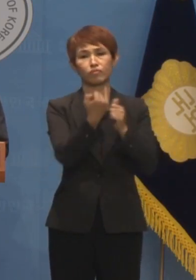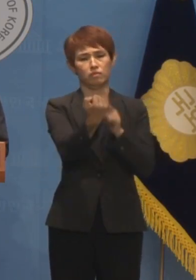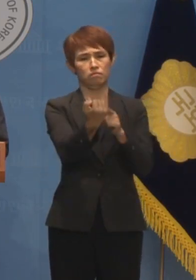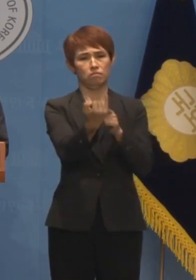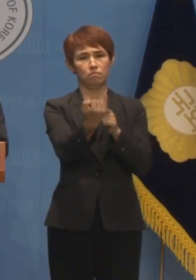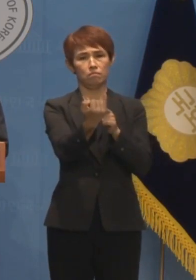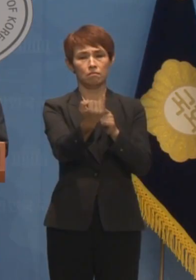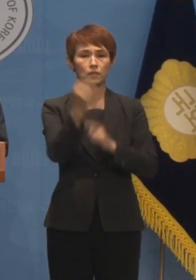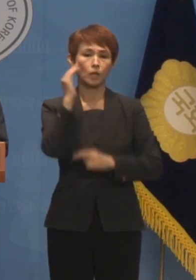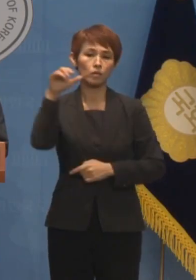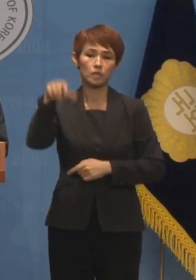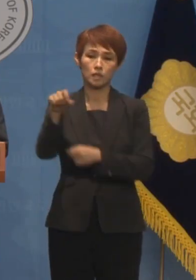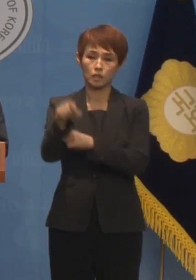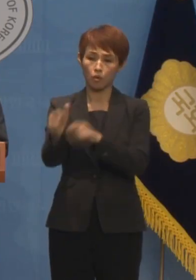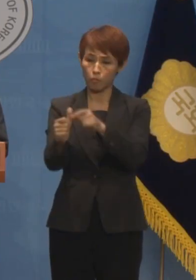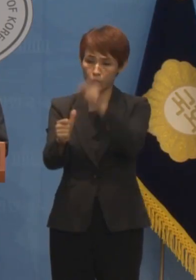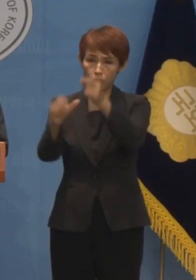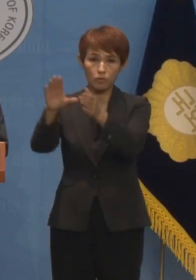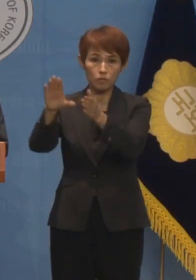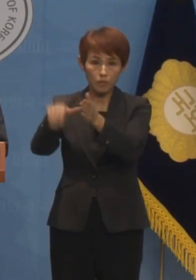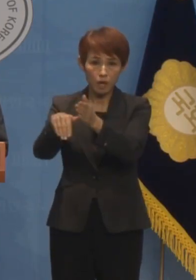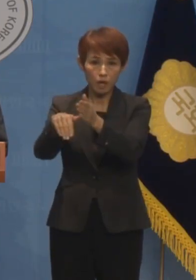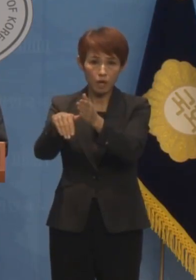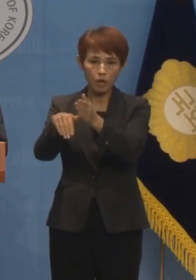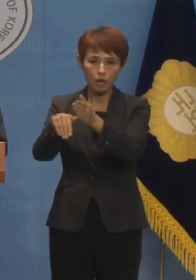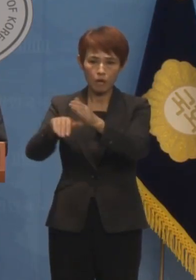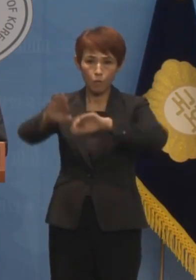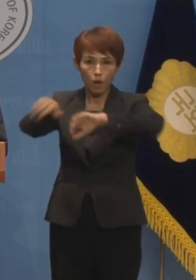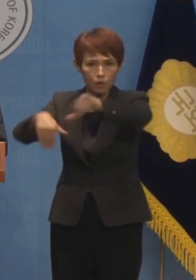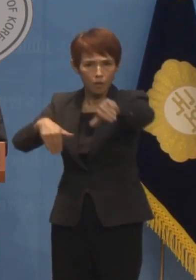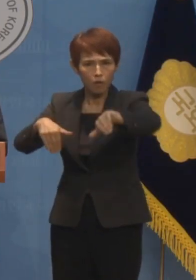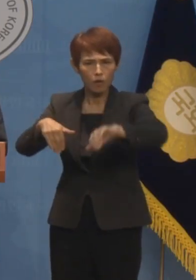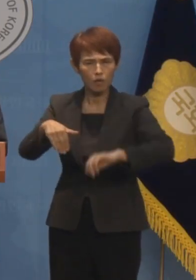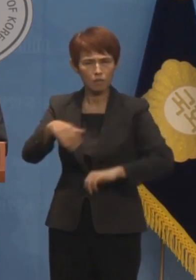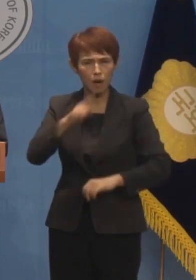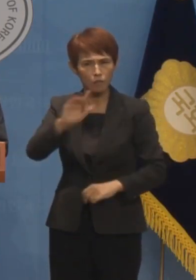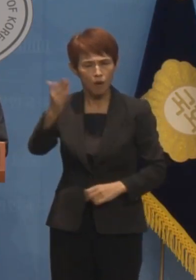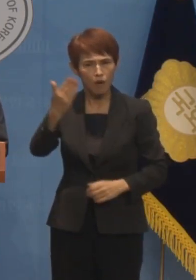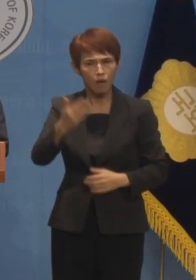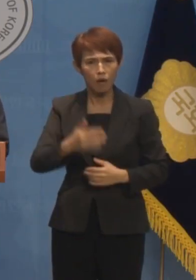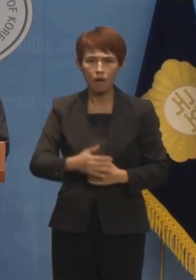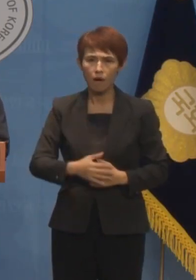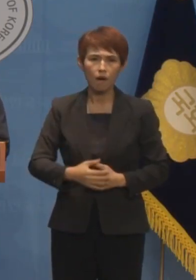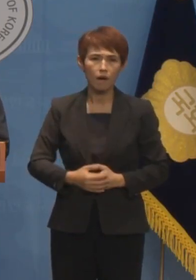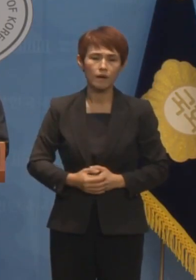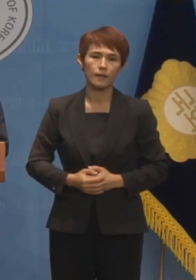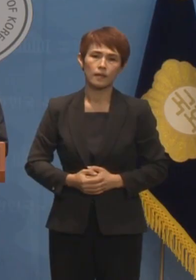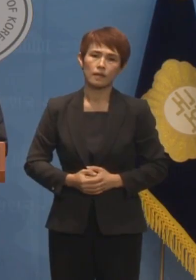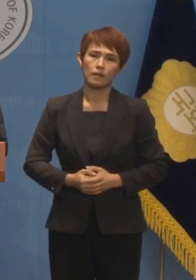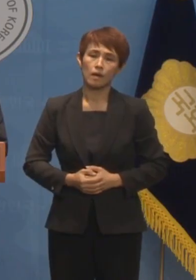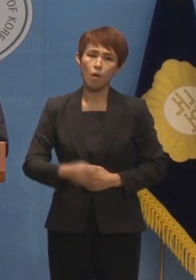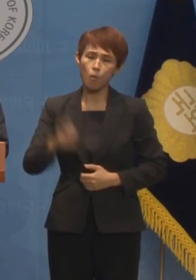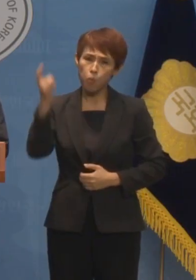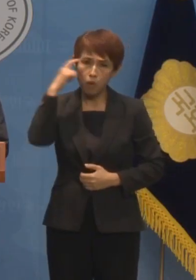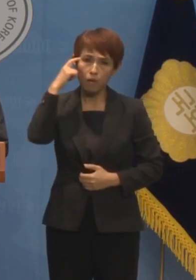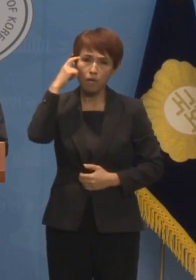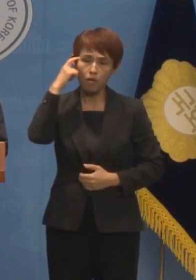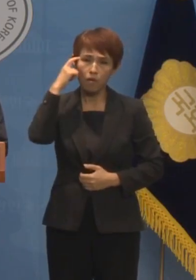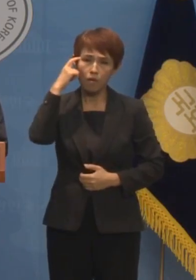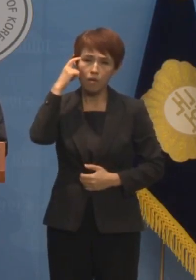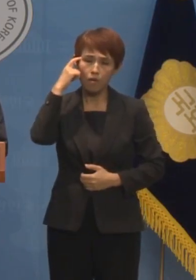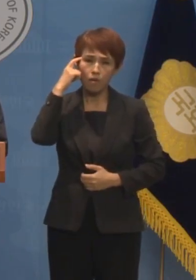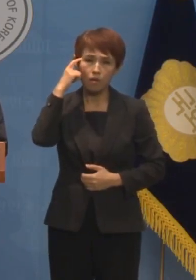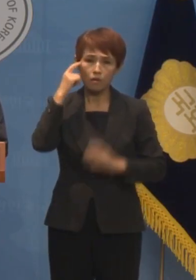대통령실 직원을 뽑는데 직접 관여했다는 정황들 있니다 도대체 왜 무슨